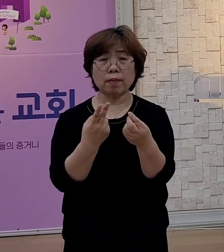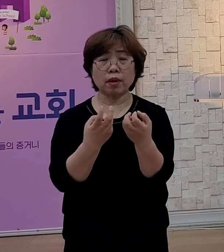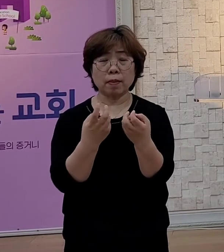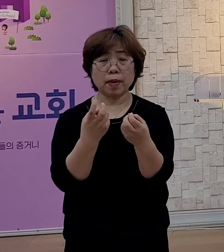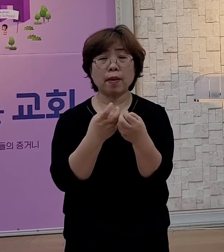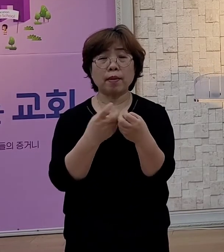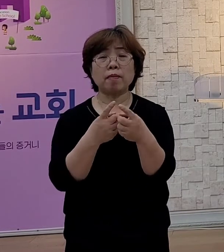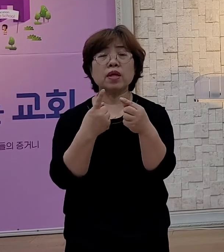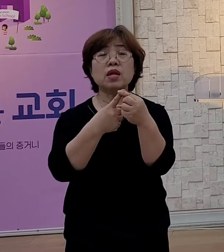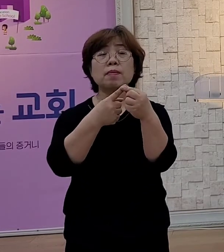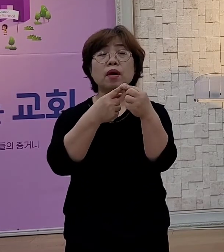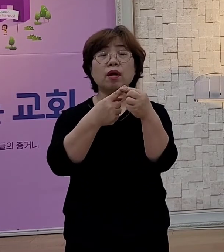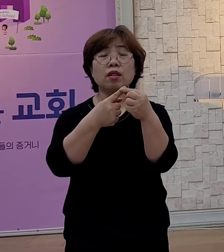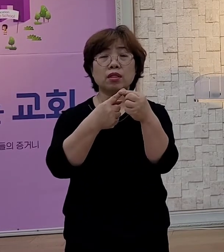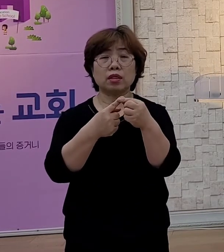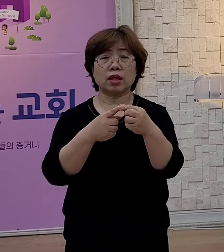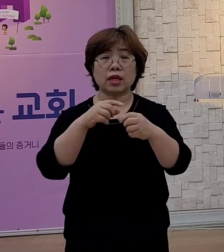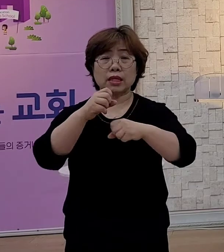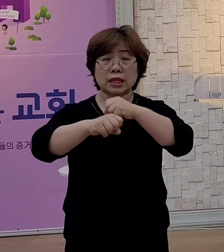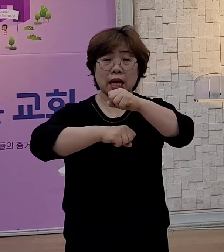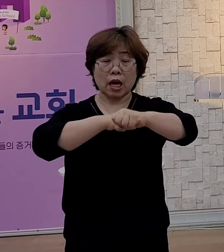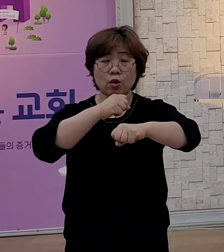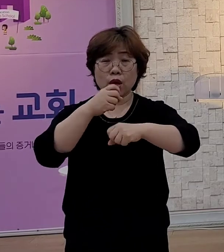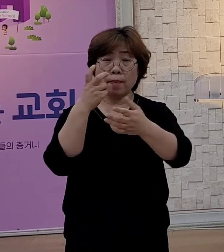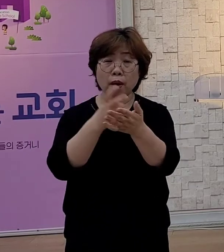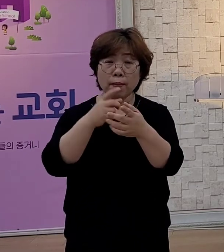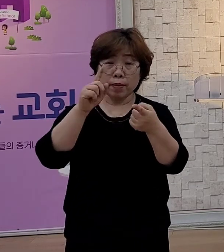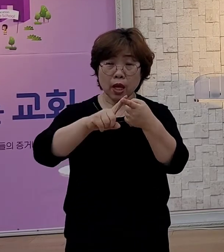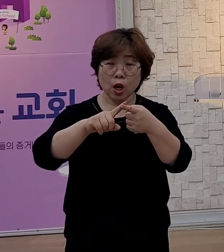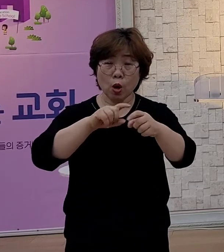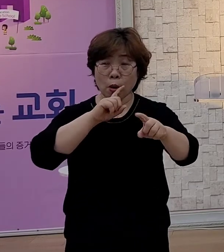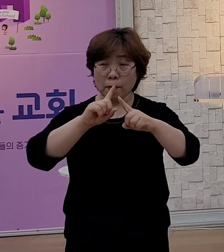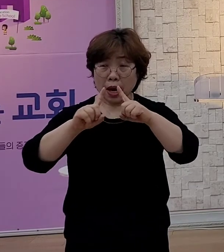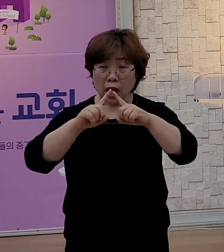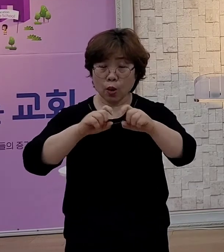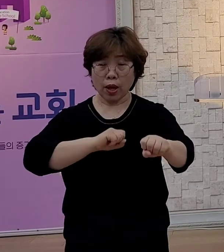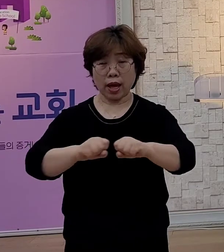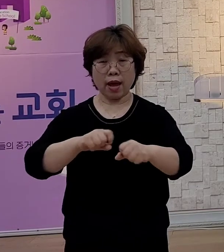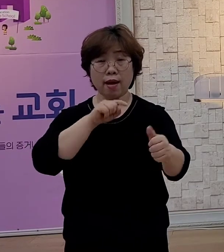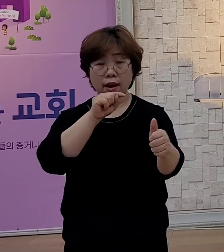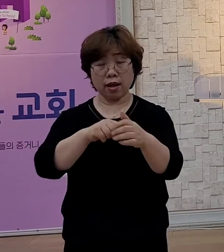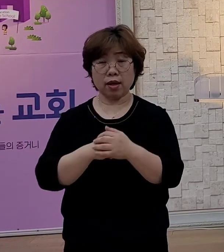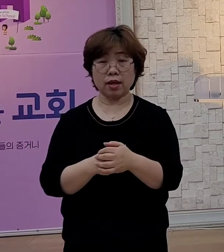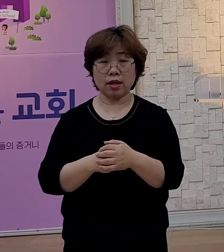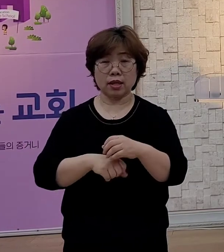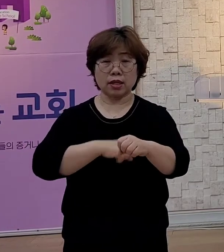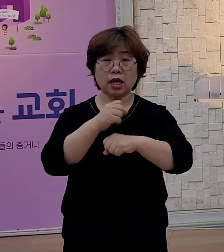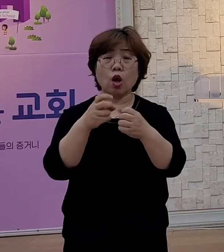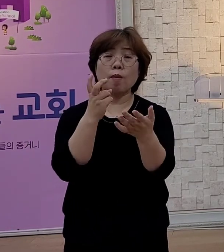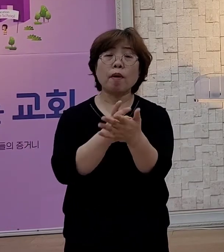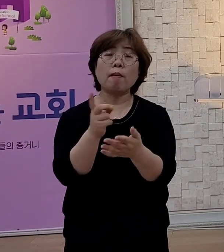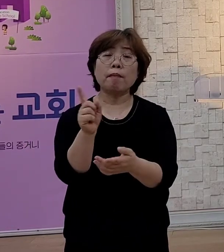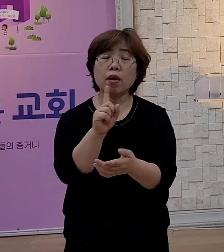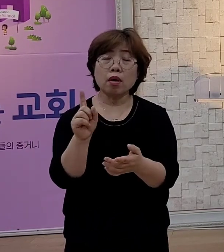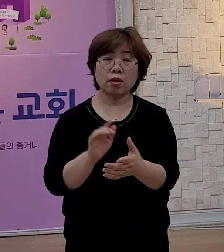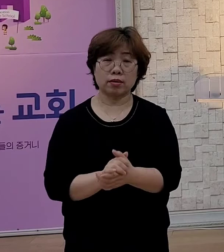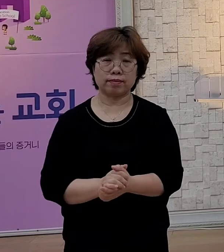자유의 율법대로 말하고 행하라. 여러분, 자유의 율법이 뭡니까?